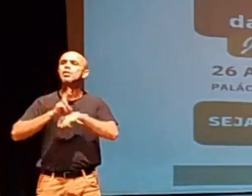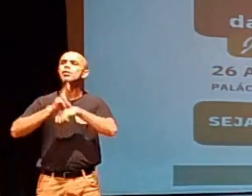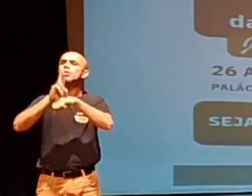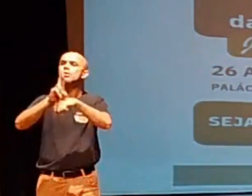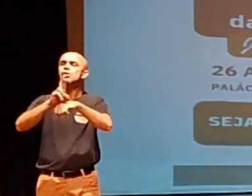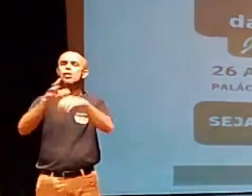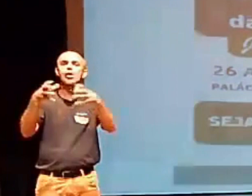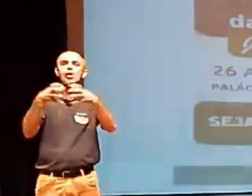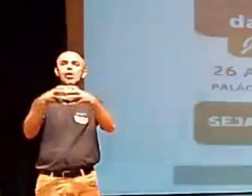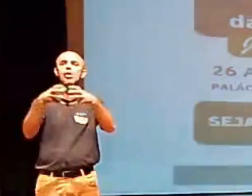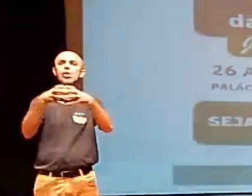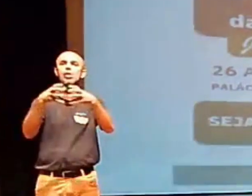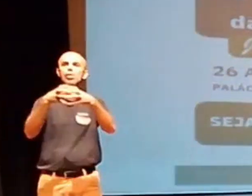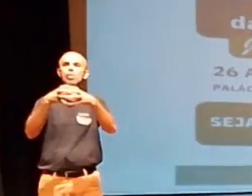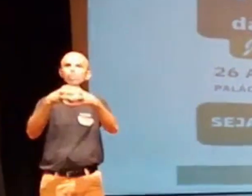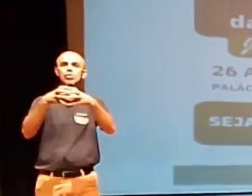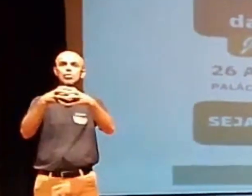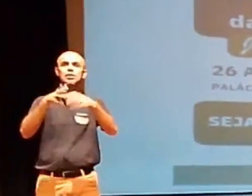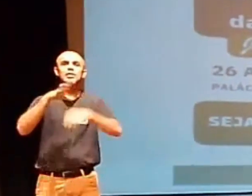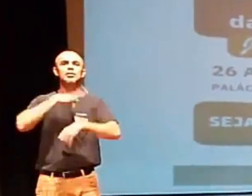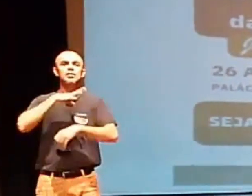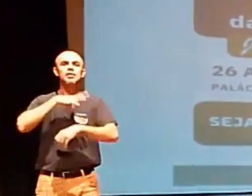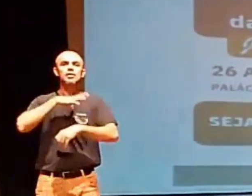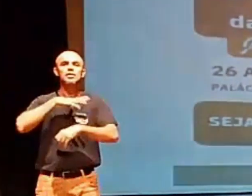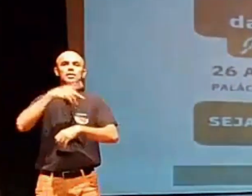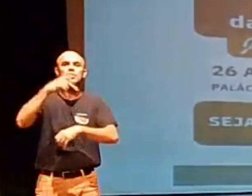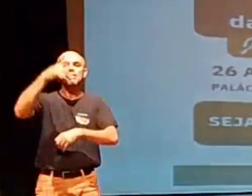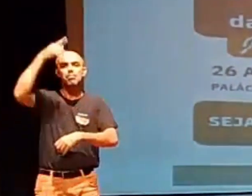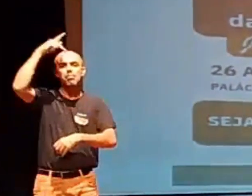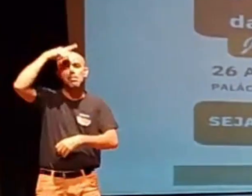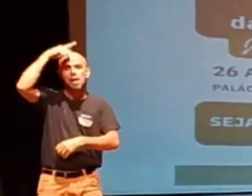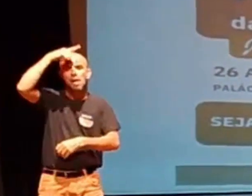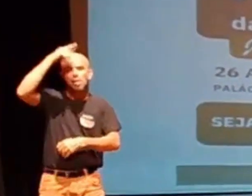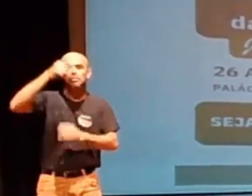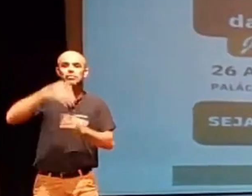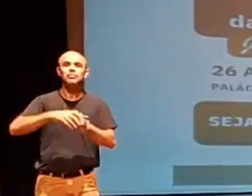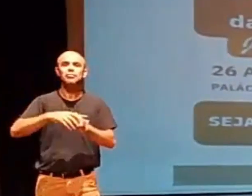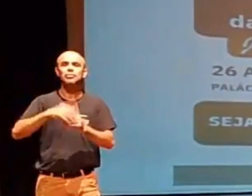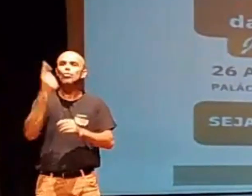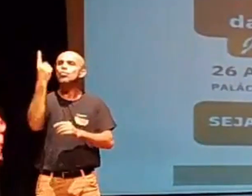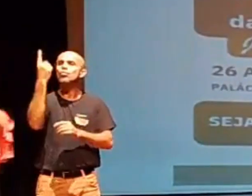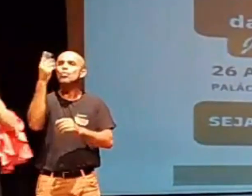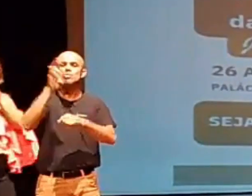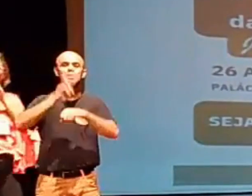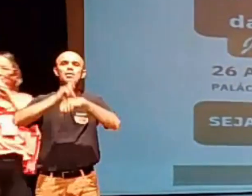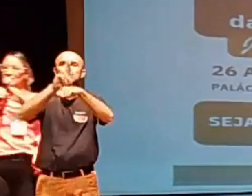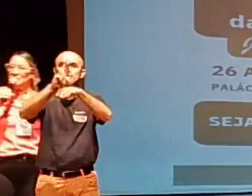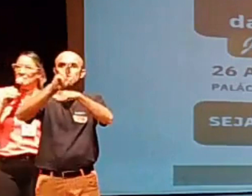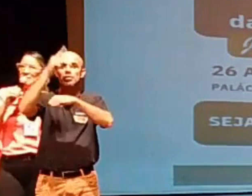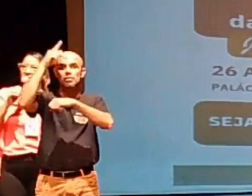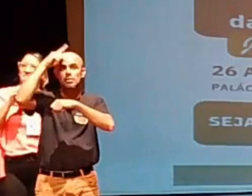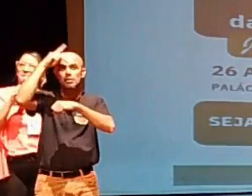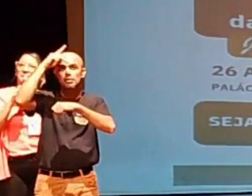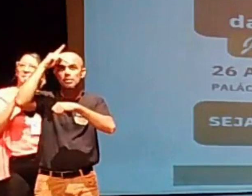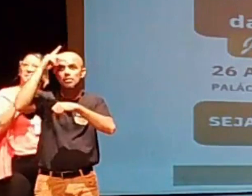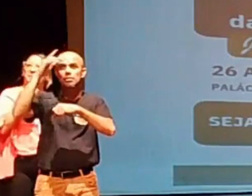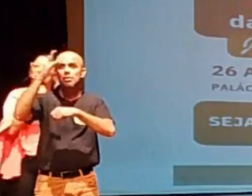do grupo de Peruíbe, não é isso? Por favor, um representante aqui para entregar uma